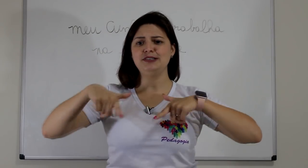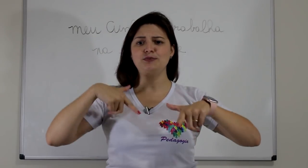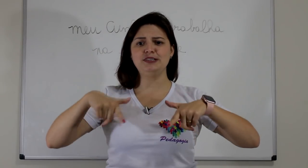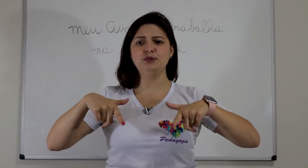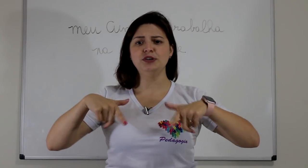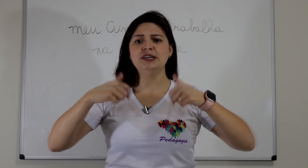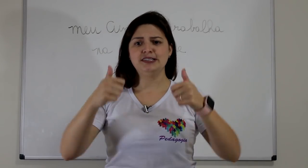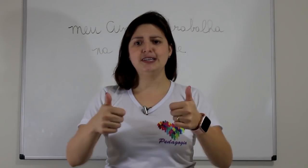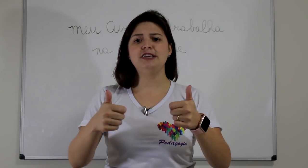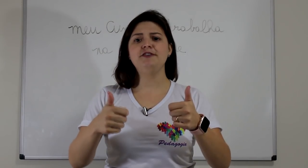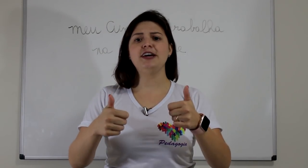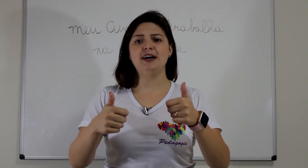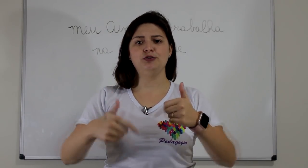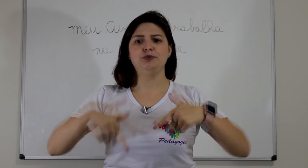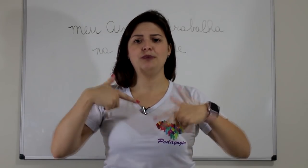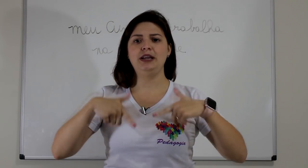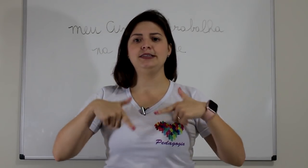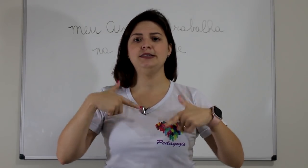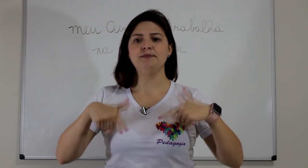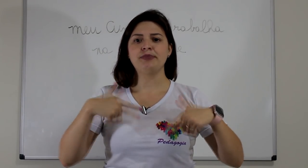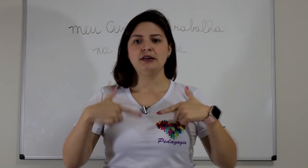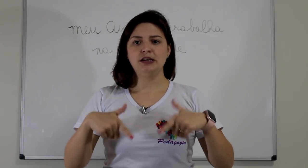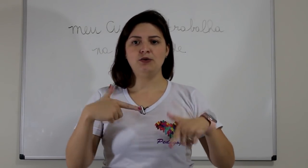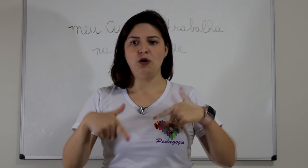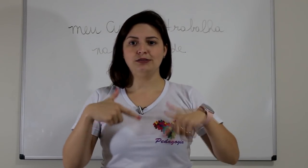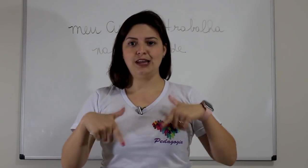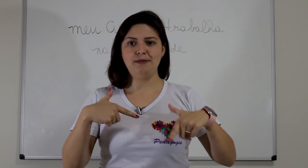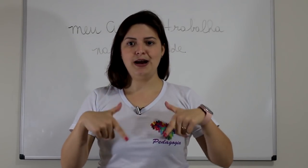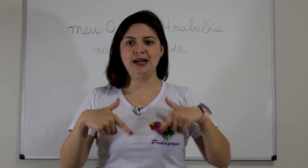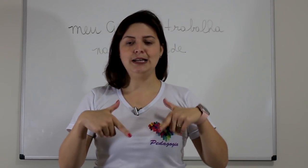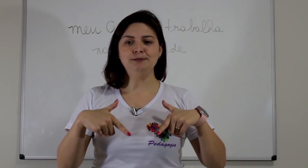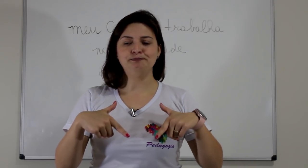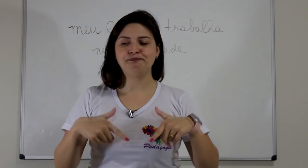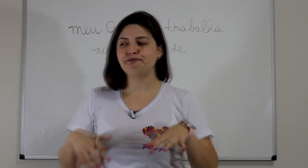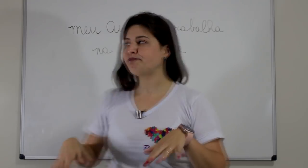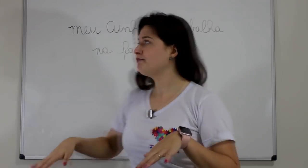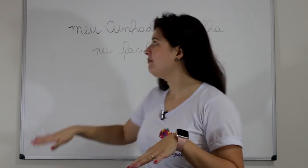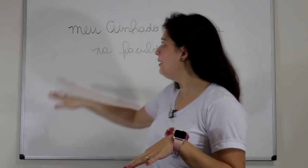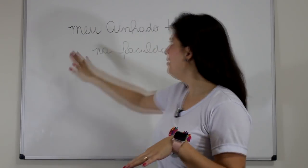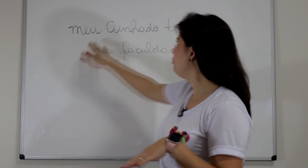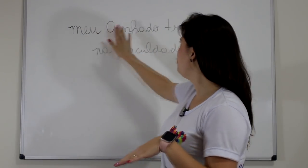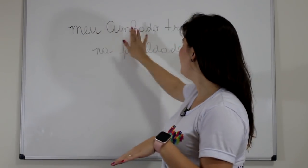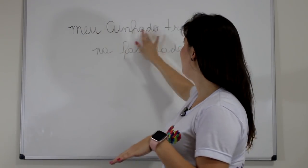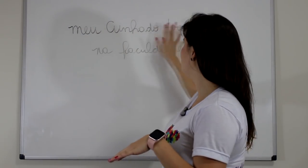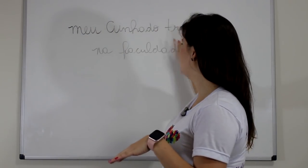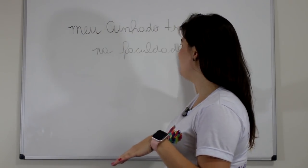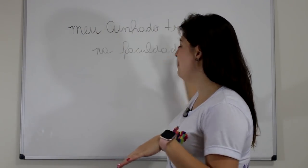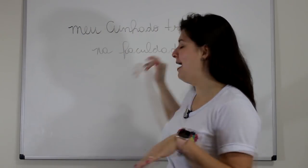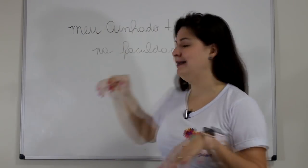o mesmo significado, beleza? Então, ó, trabalha, meu cunhado